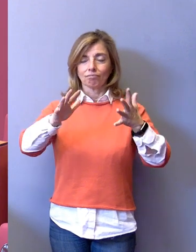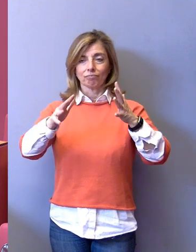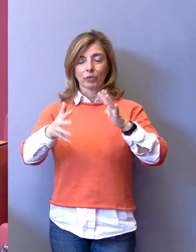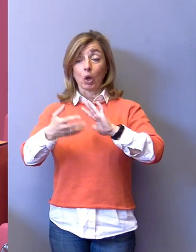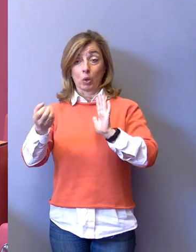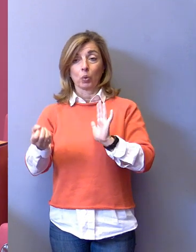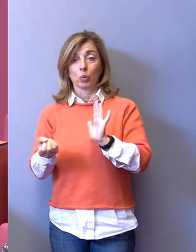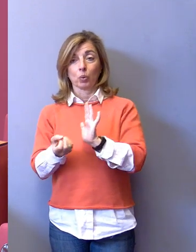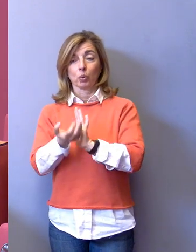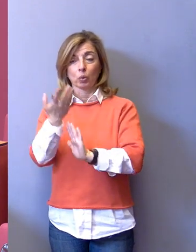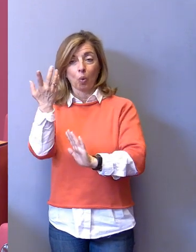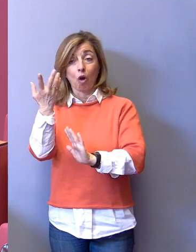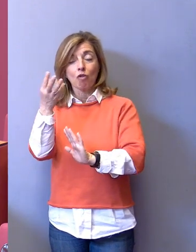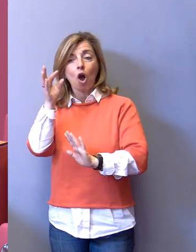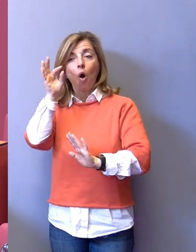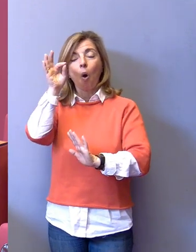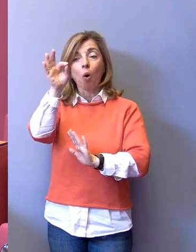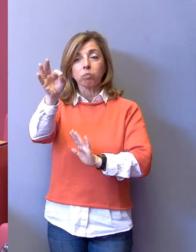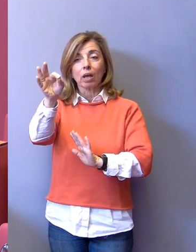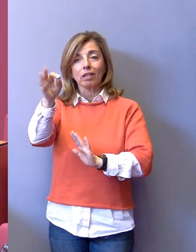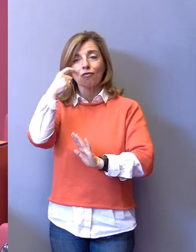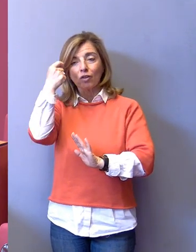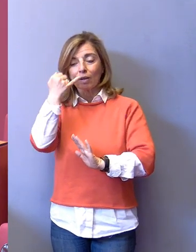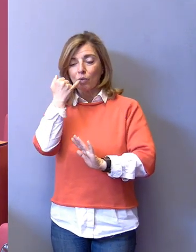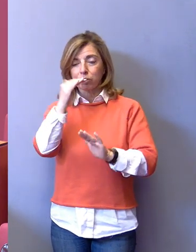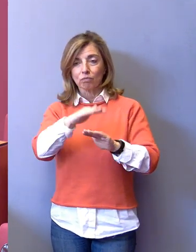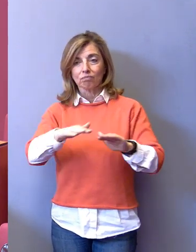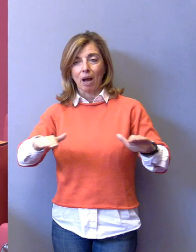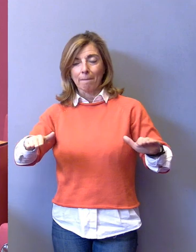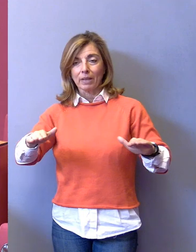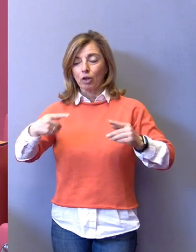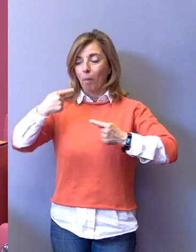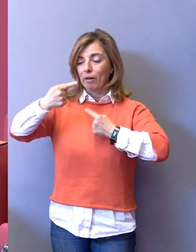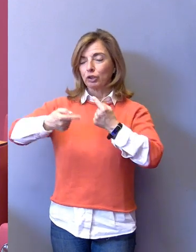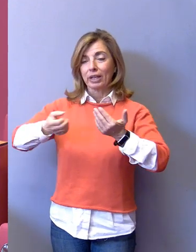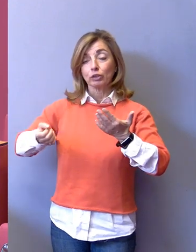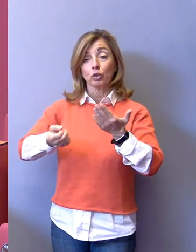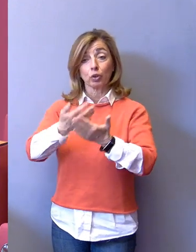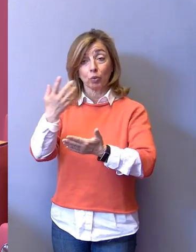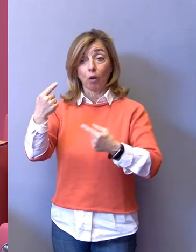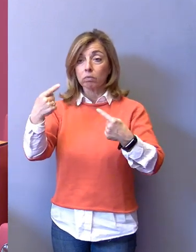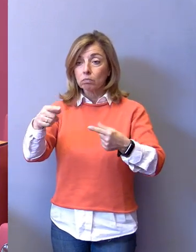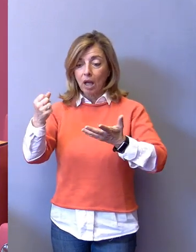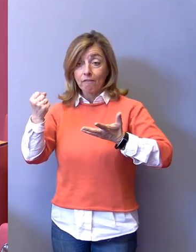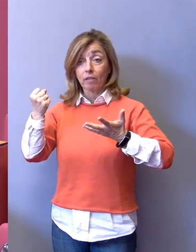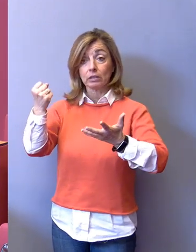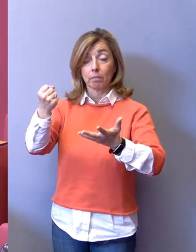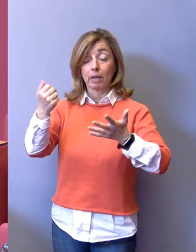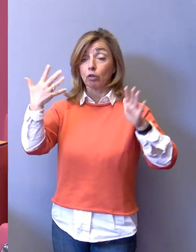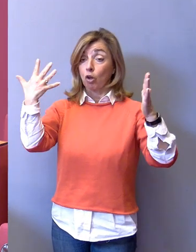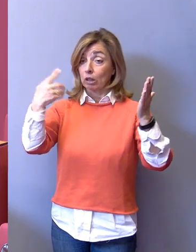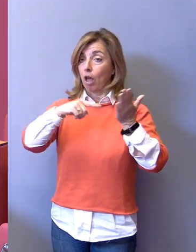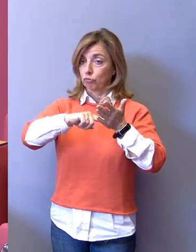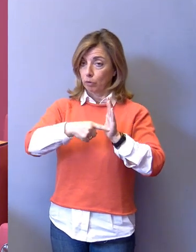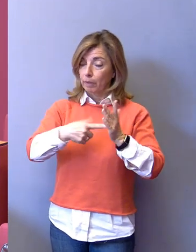su le nuove generazioni c'è una città che che investe in questo caso 10 milioni su una una bella villa